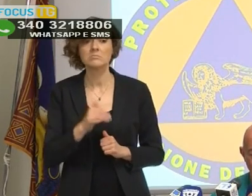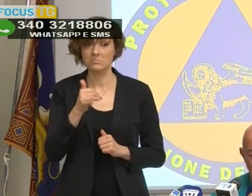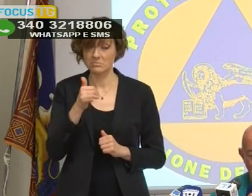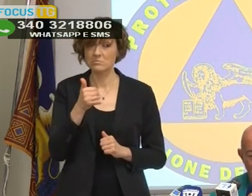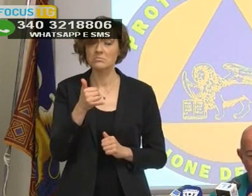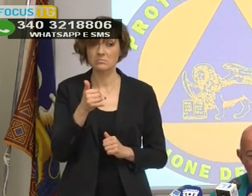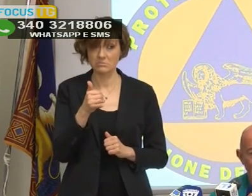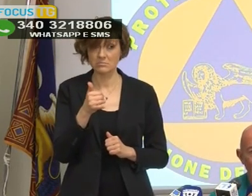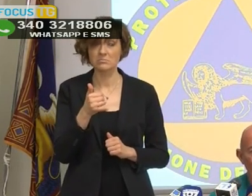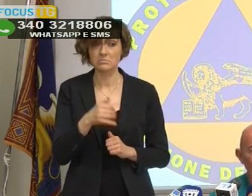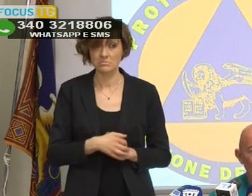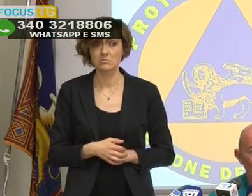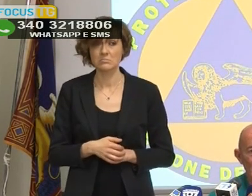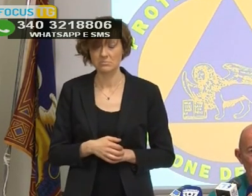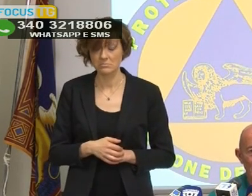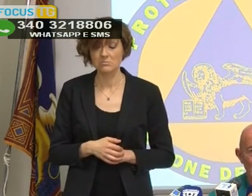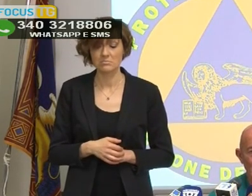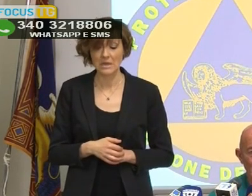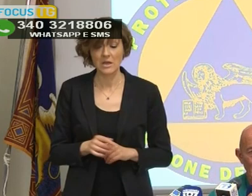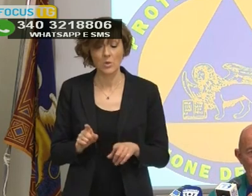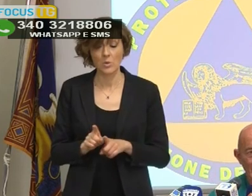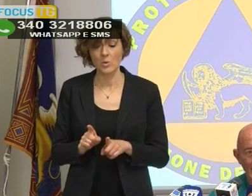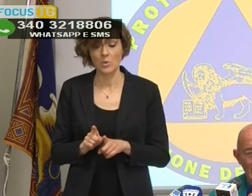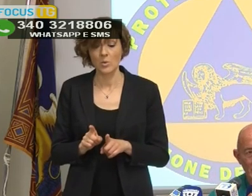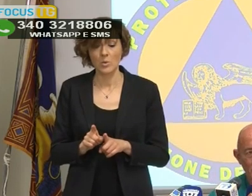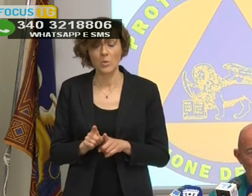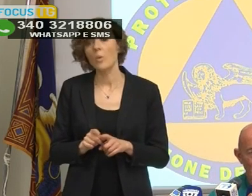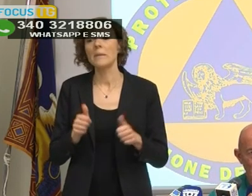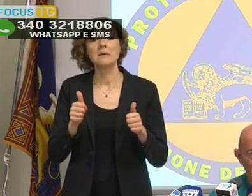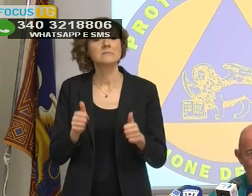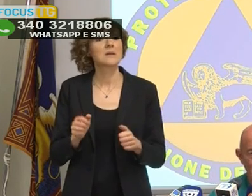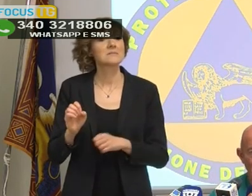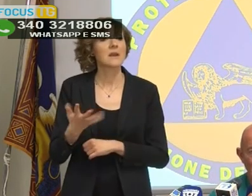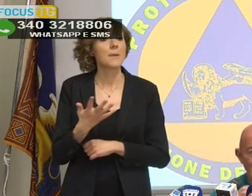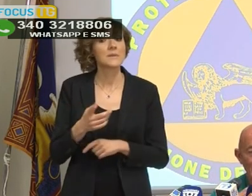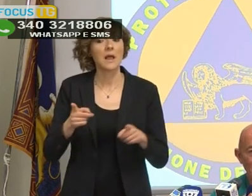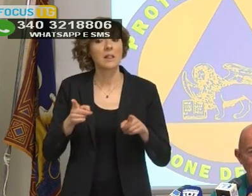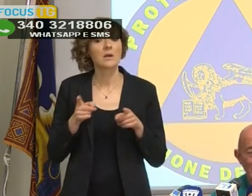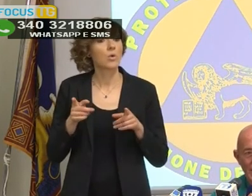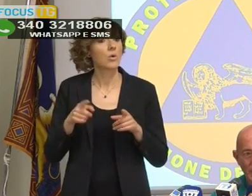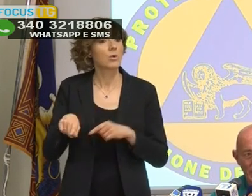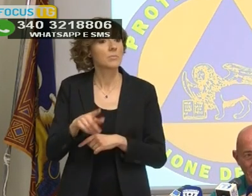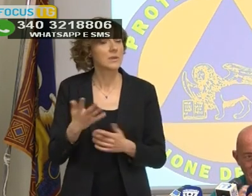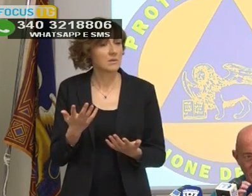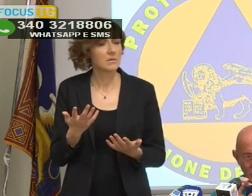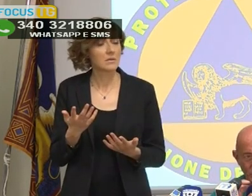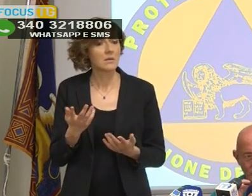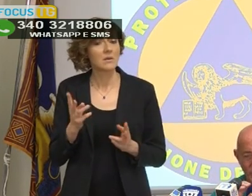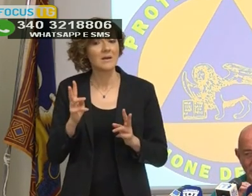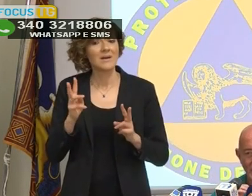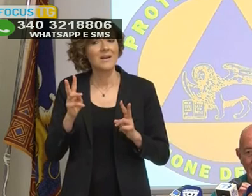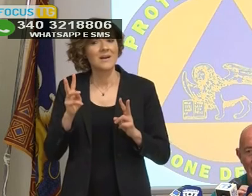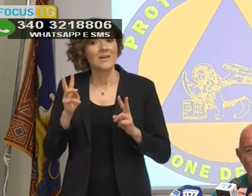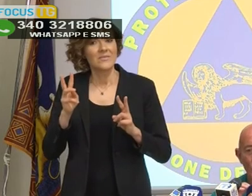sì, nel senso che è come i test rapidi per gli anticorpi. Tenete presente però, questo è un